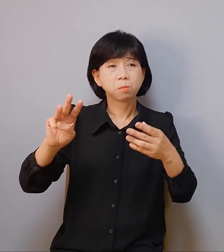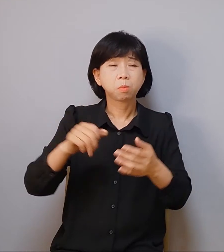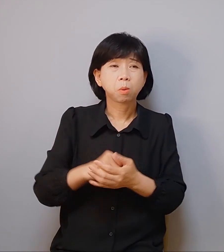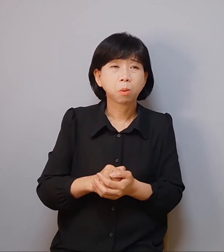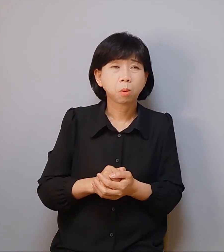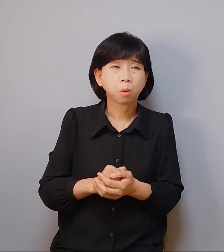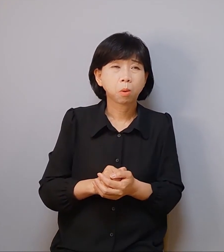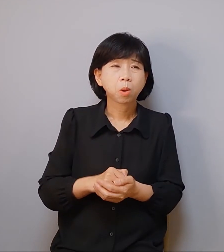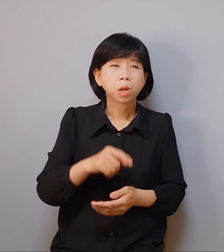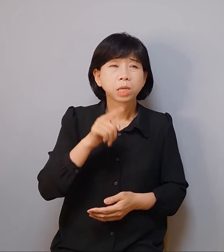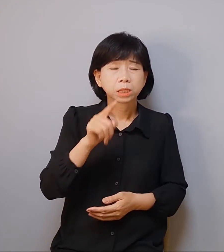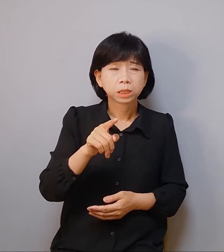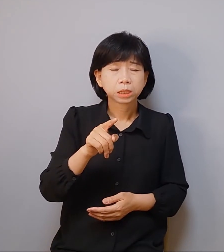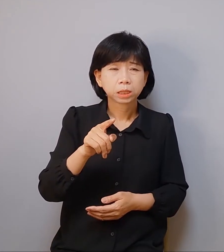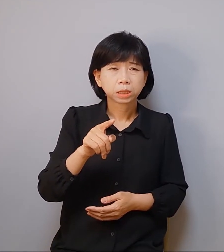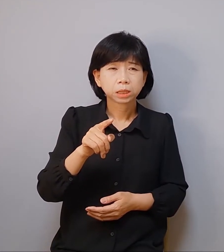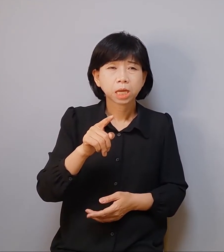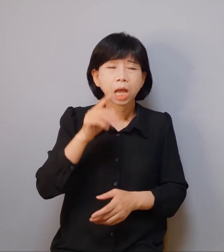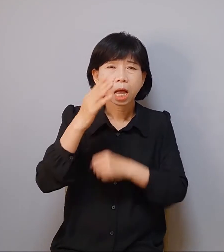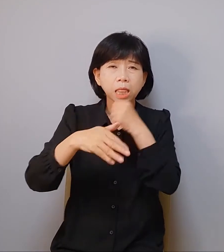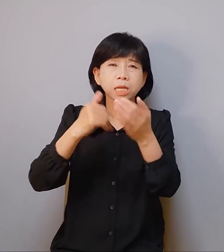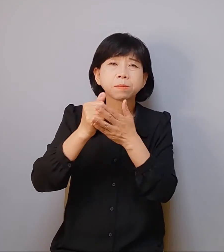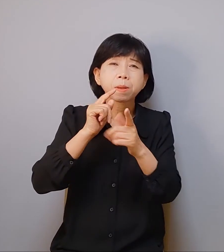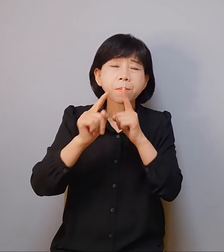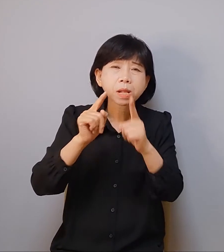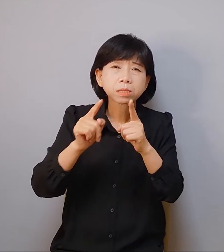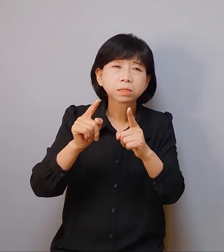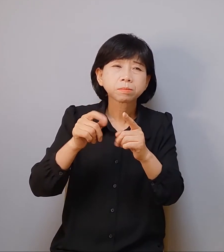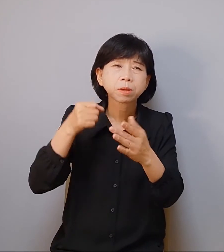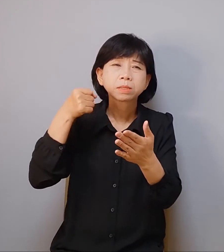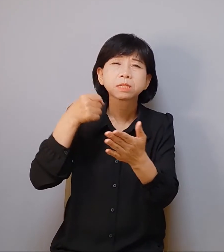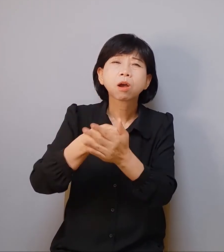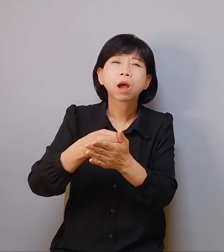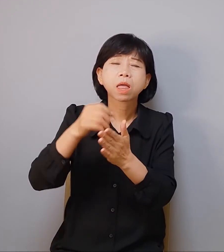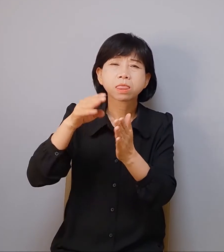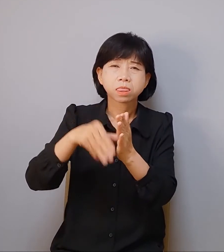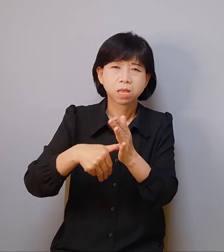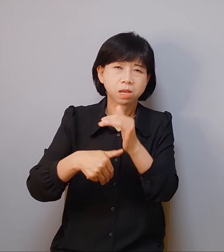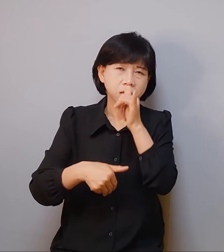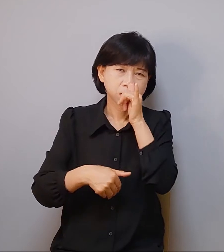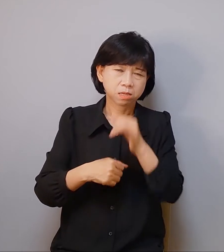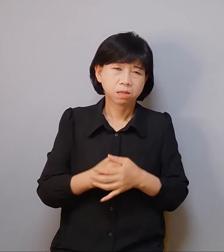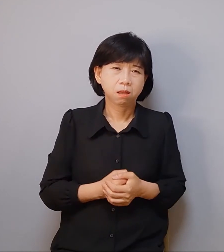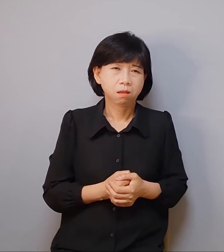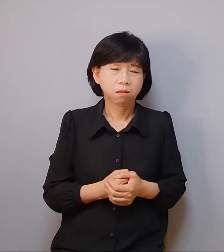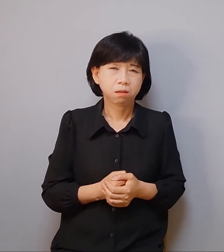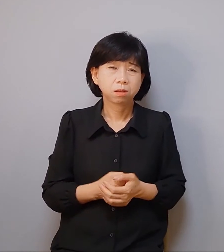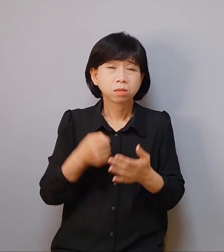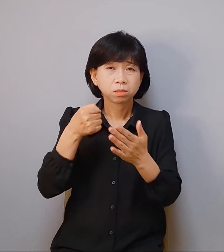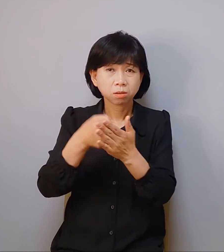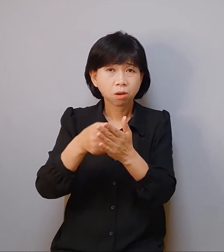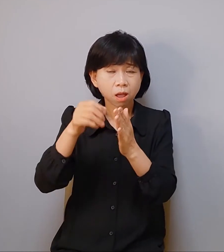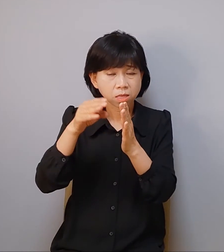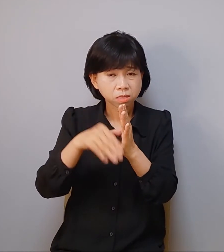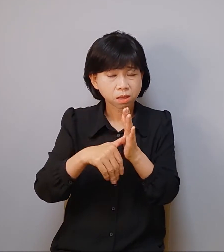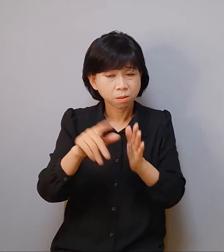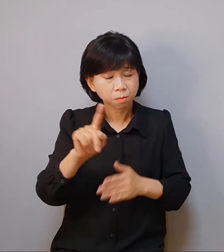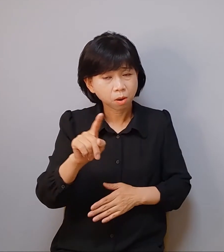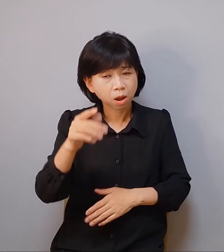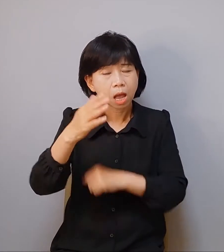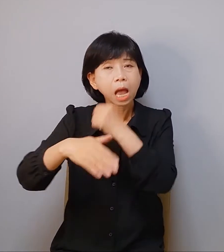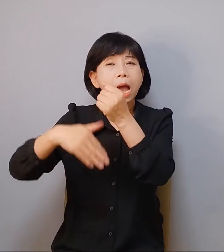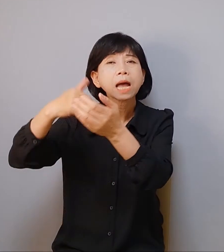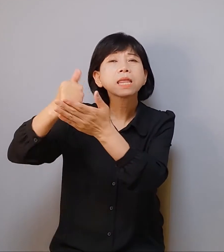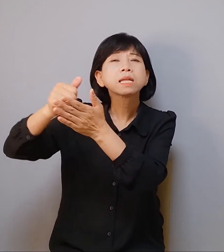우리의 삶의 시계가 째깍째깍하는 건 크로노스라고 합니다. 그리고 이 정한 때, 하나님의 때는 카이로스라고